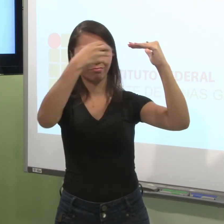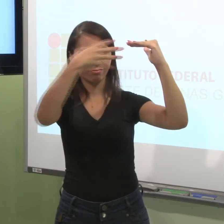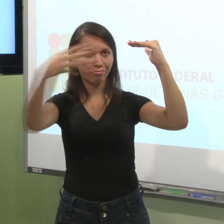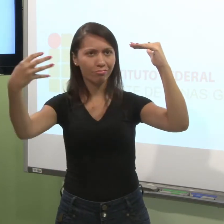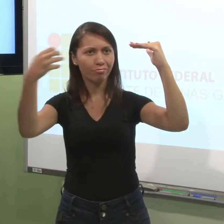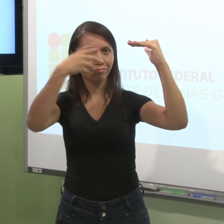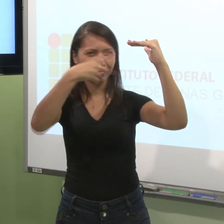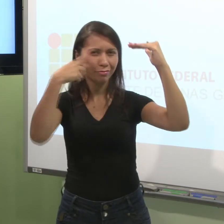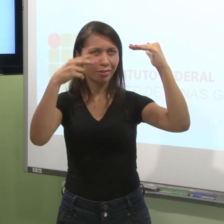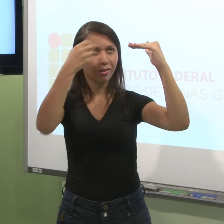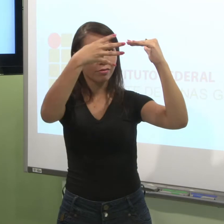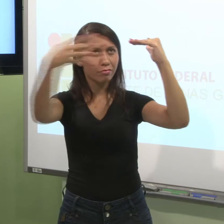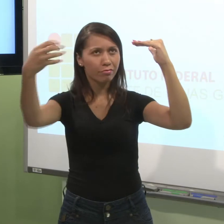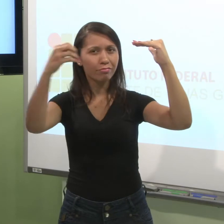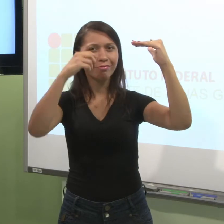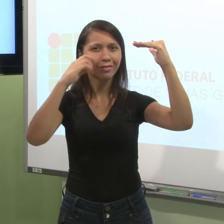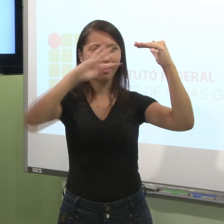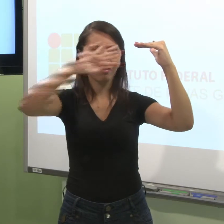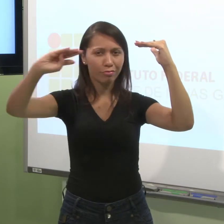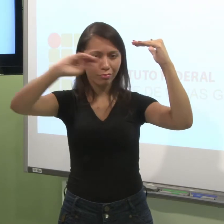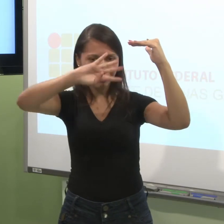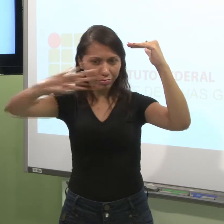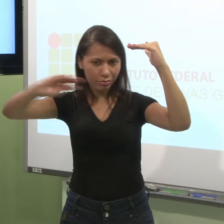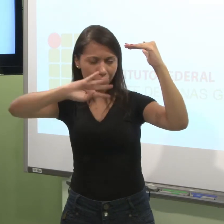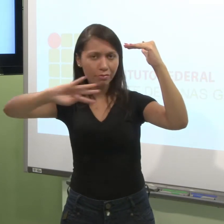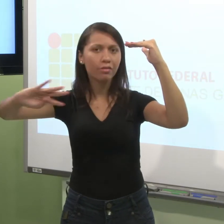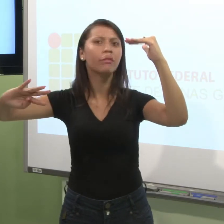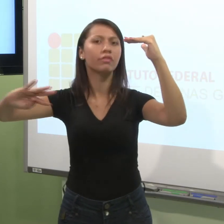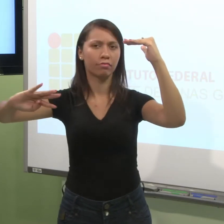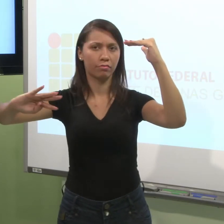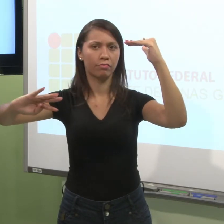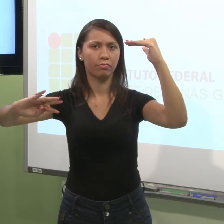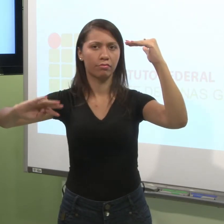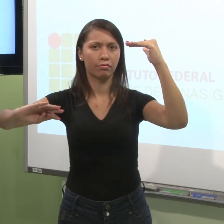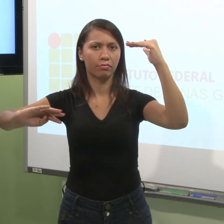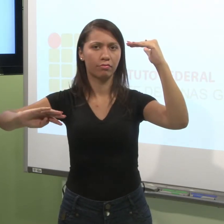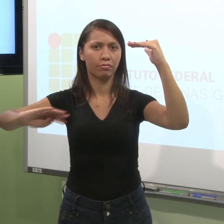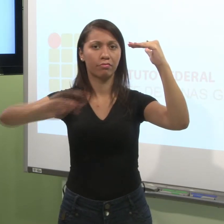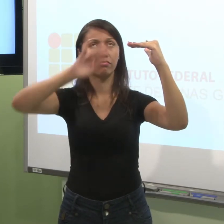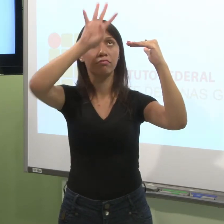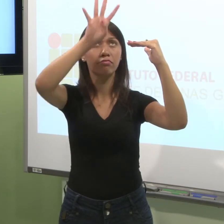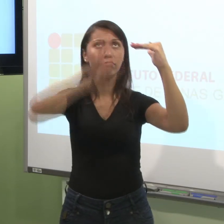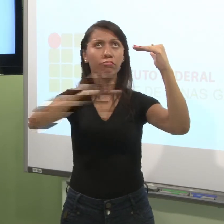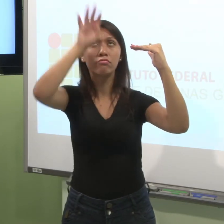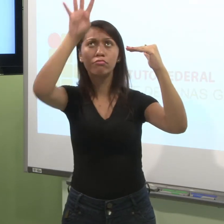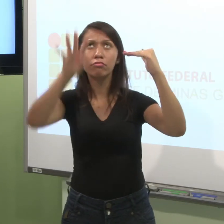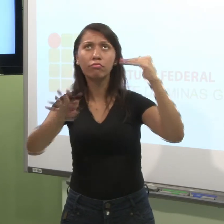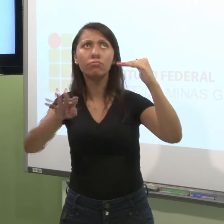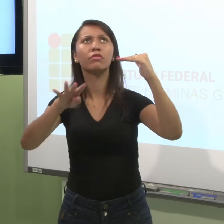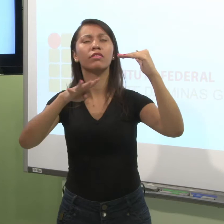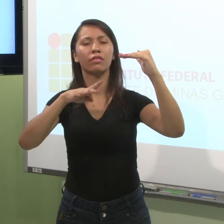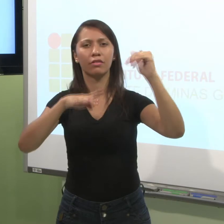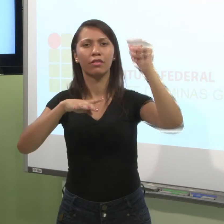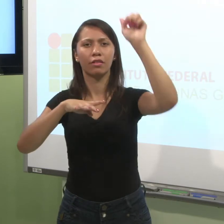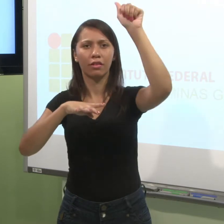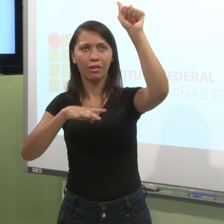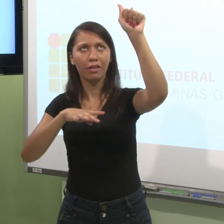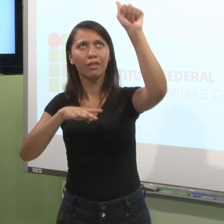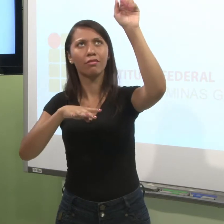1. As colunas são nomeadas em ordem alfabética, começando pela letra A. Então você